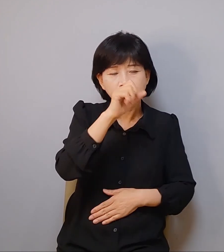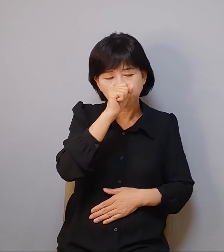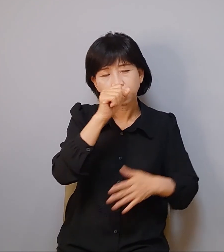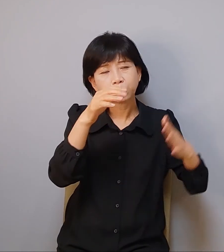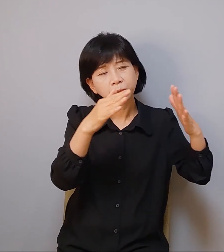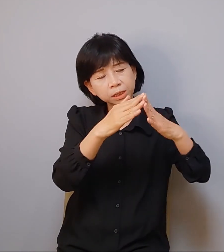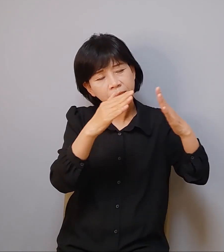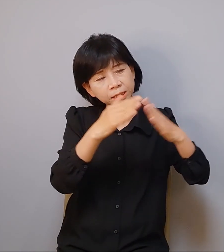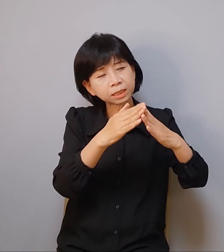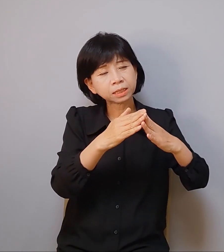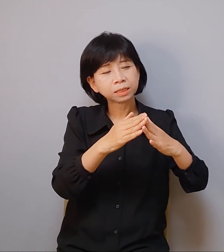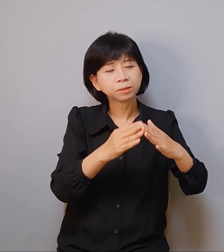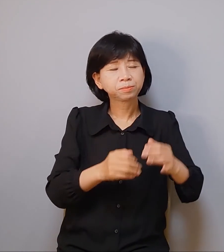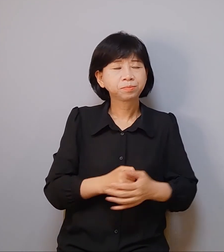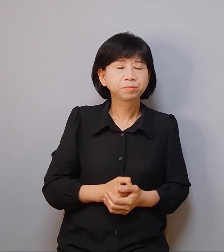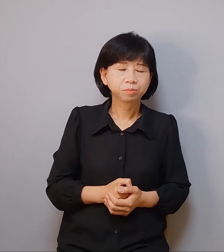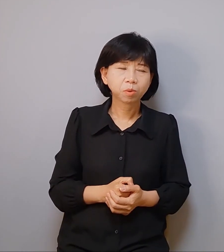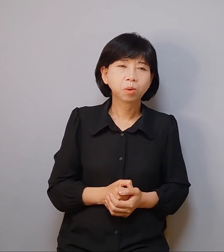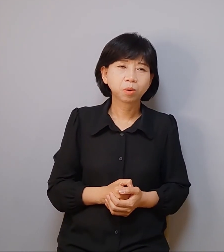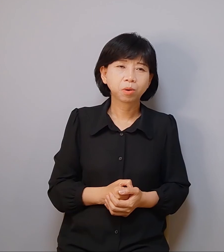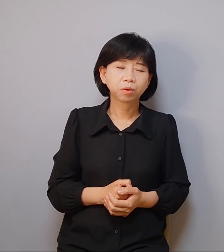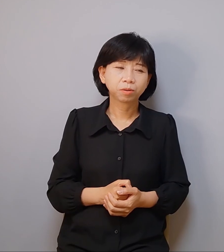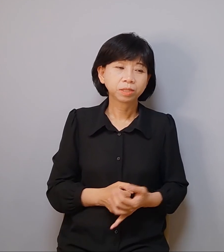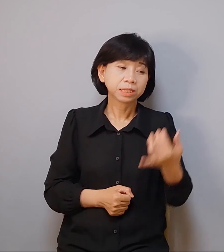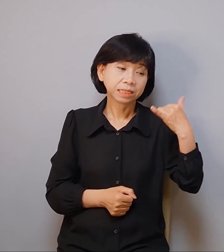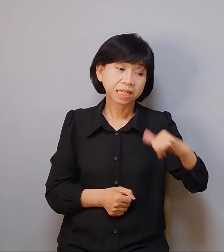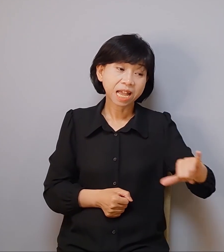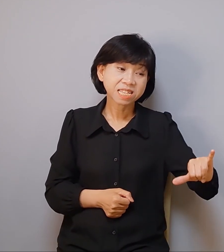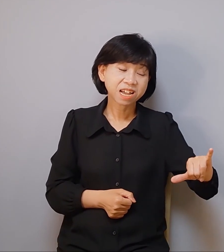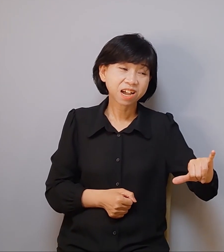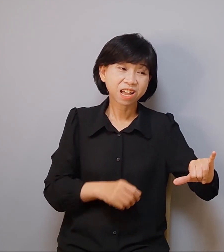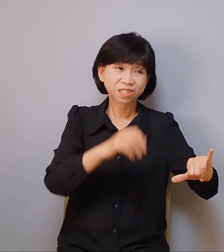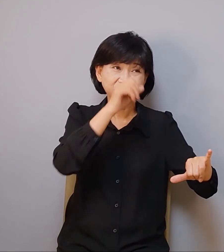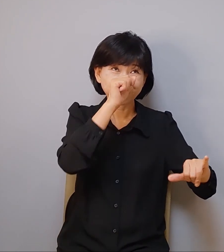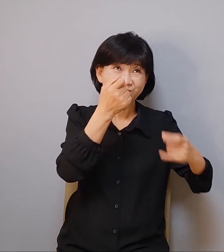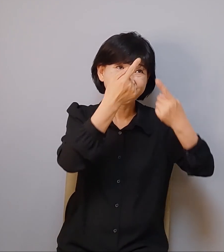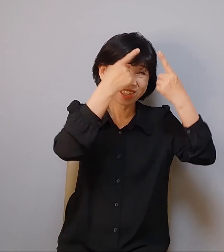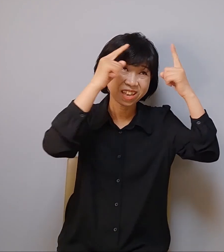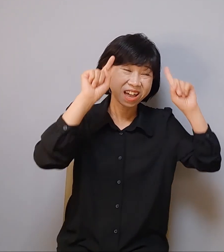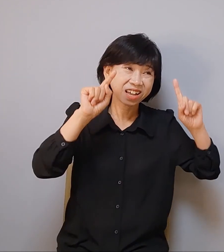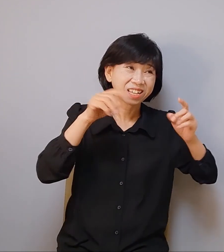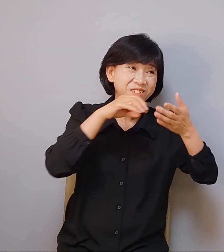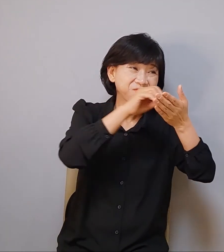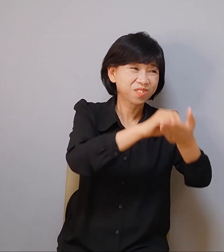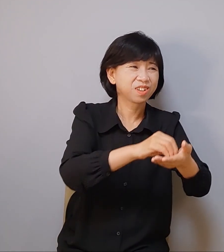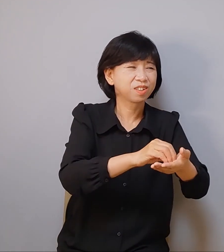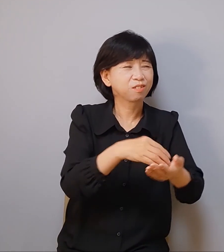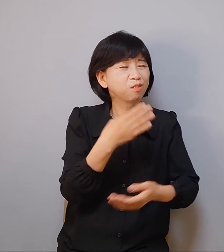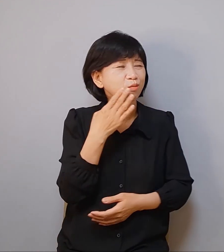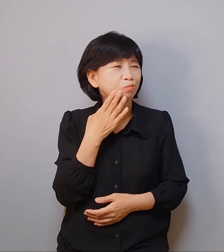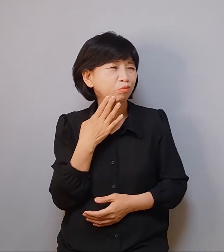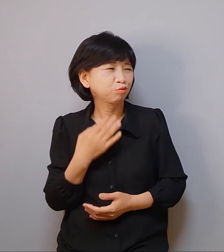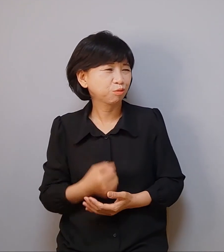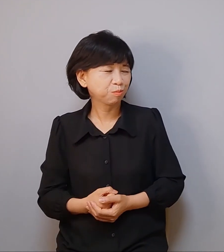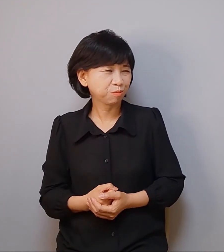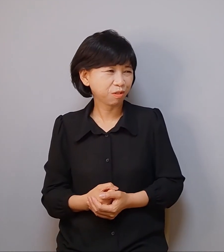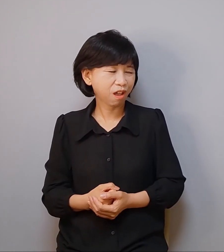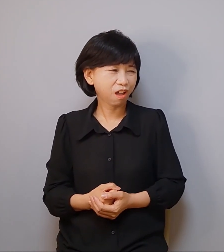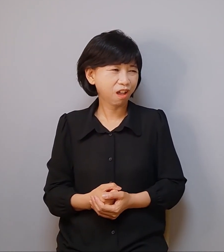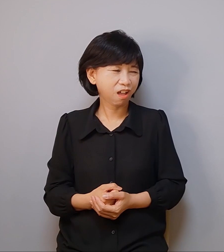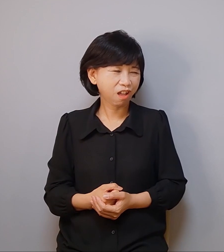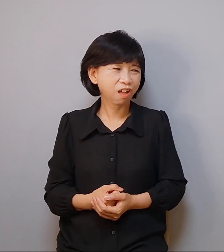잘 됐대, 좋겠다. 누가 돈 벌었대, 좋겠다. 누가 높은 자리에